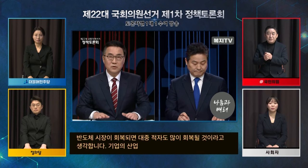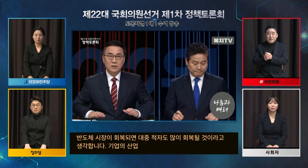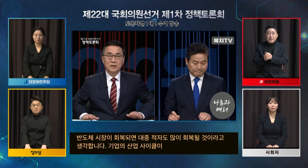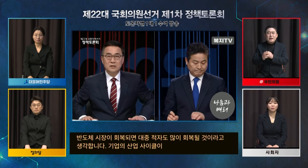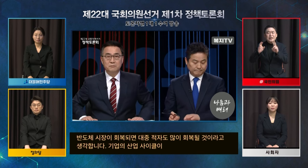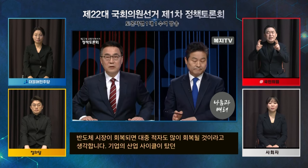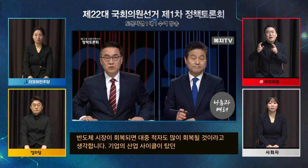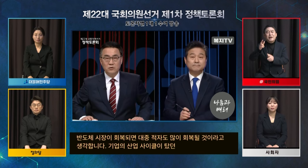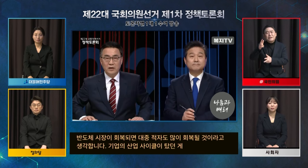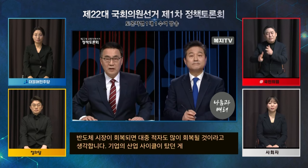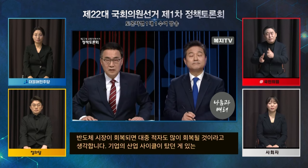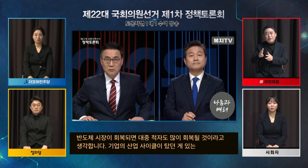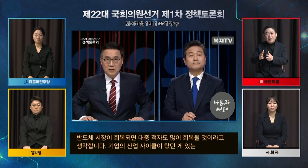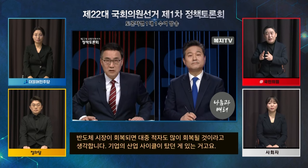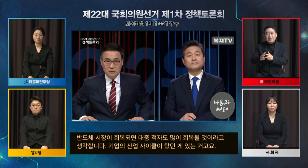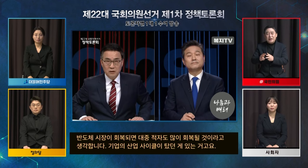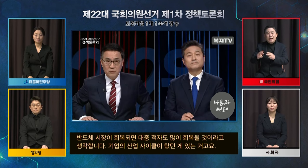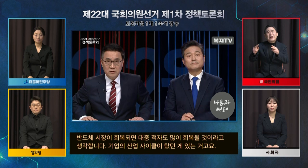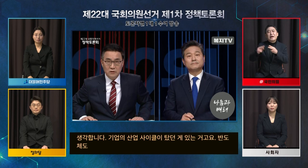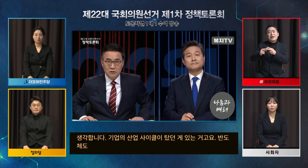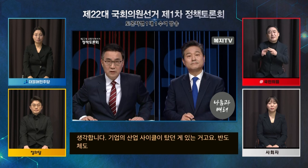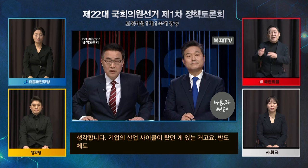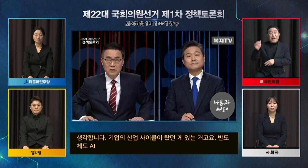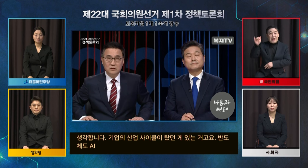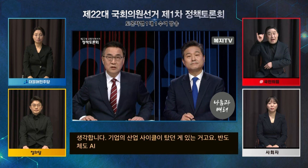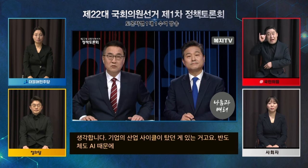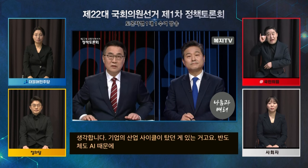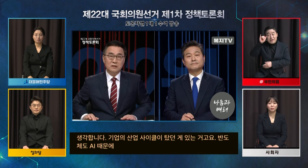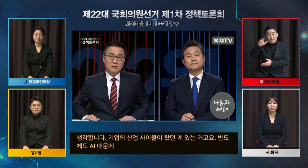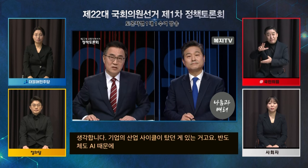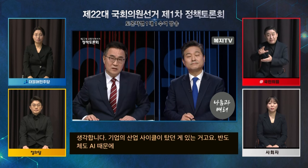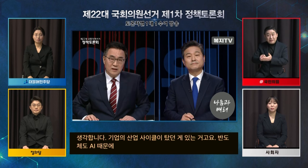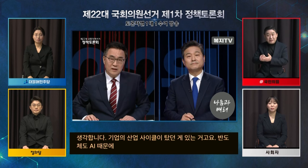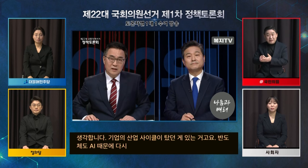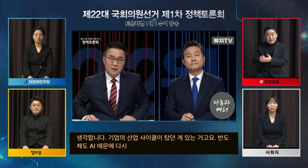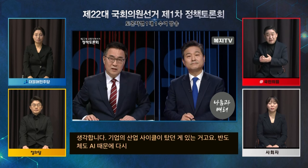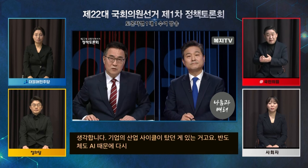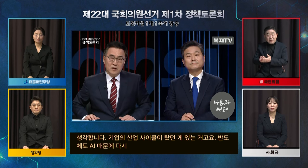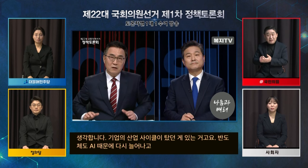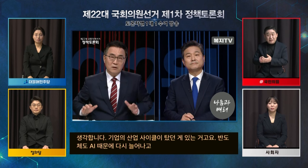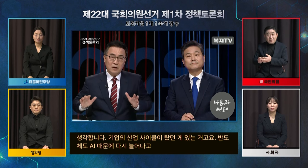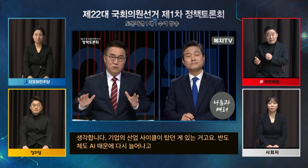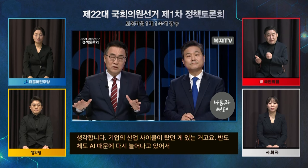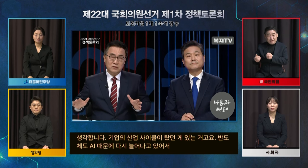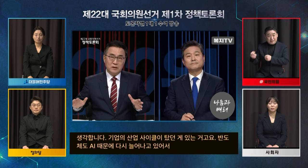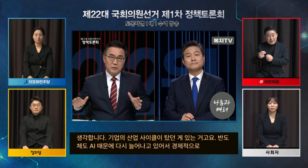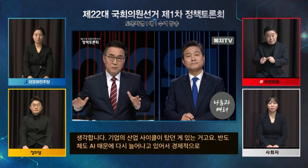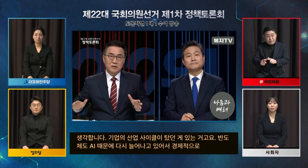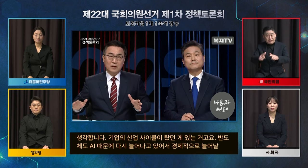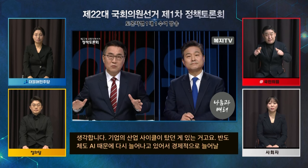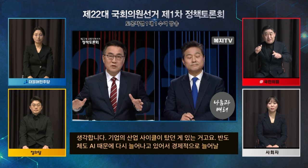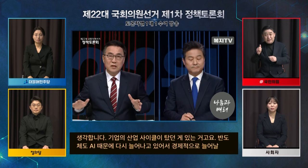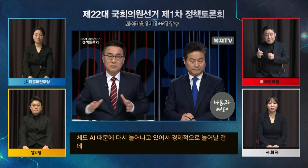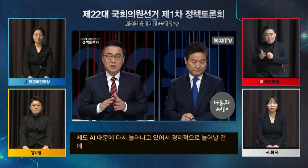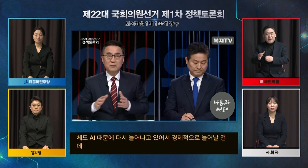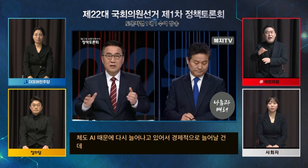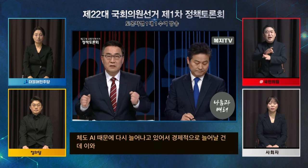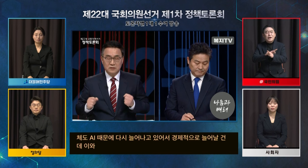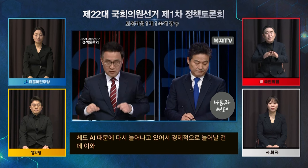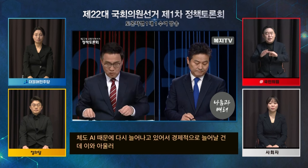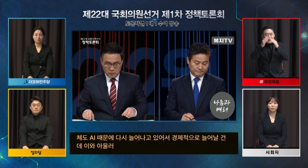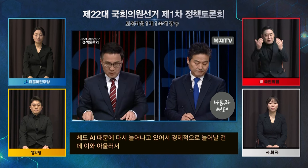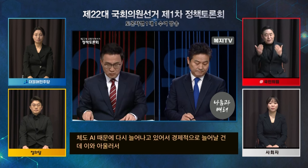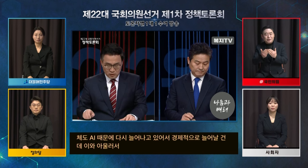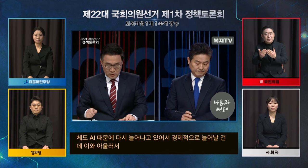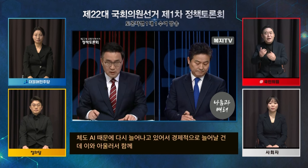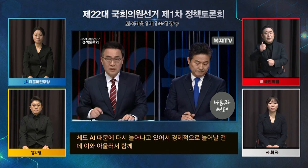있는 것이고요. 지금 반도체도 AI 되면 다시 늘어나고 있어서 경제적으로 늘어날 것인데 이와 아울러스과 함께 우리 산업 전반의